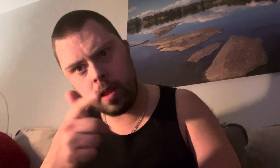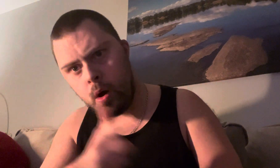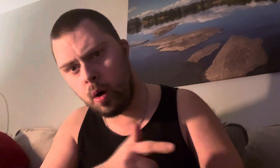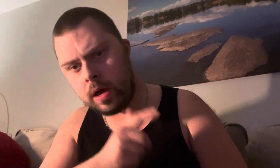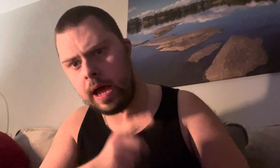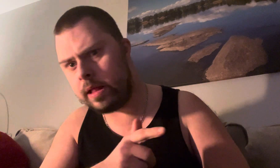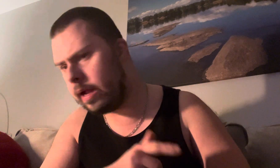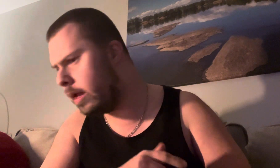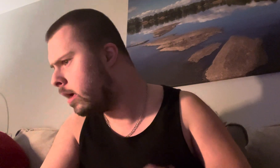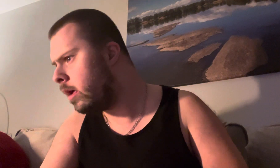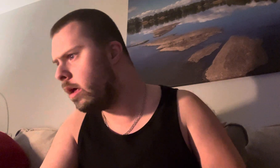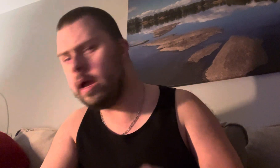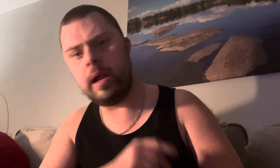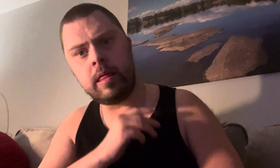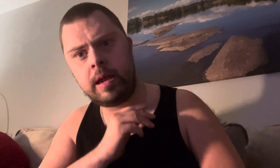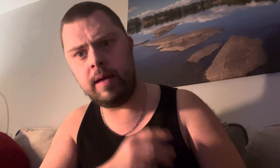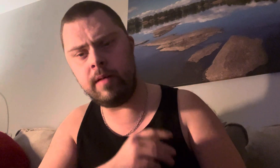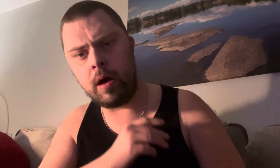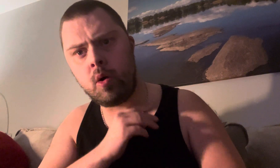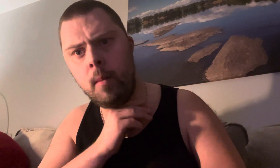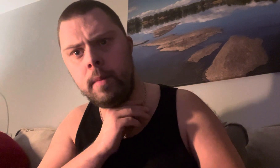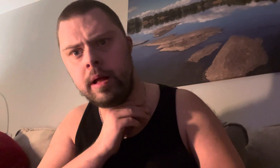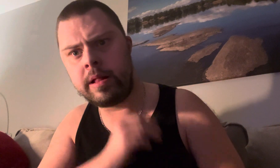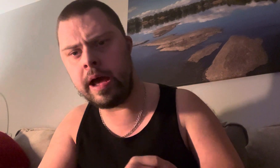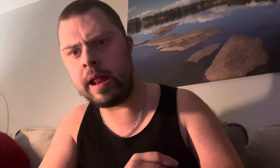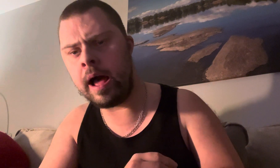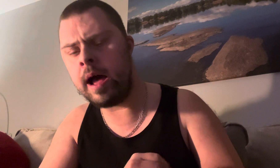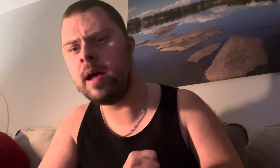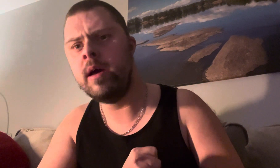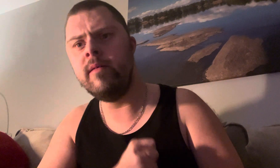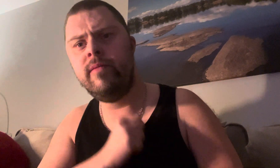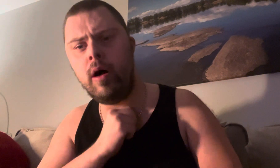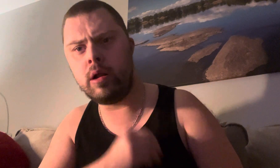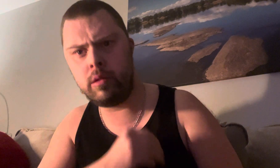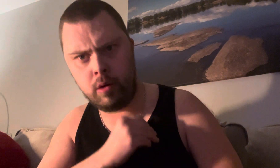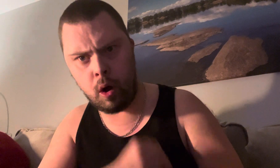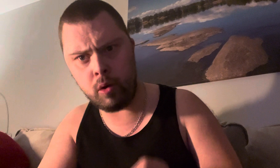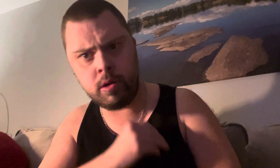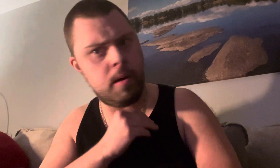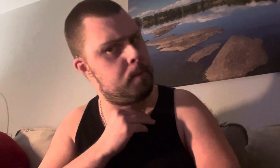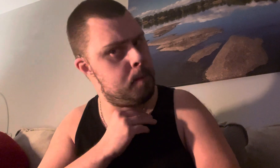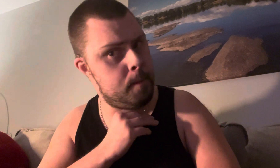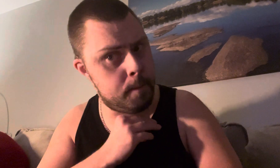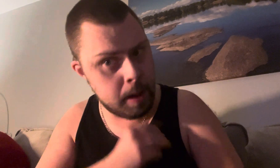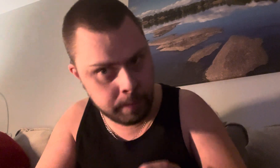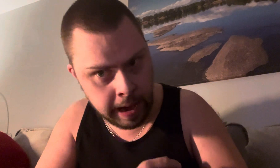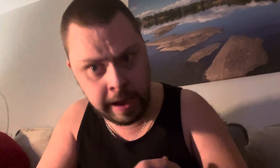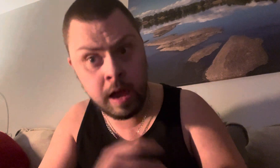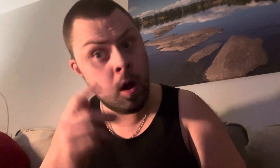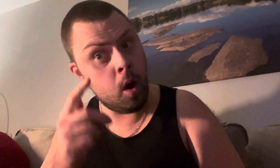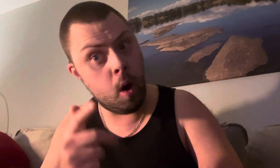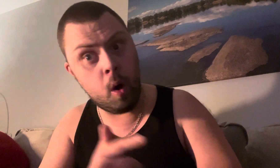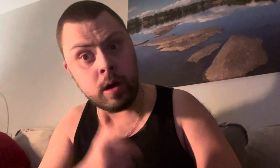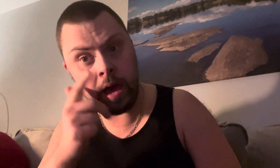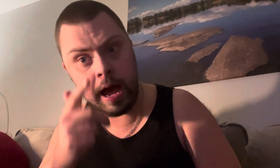Och till skriva och kommentera förskott med mig. Och